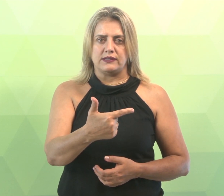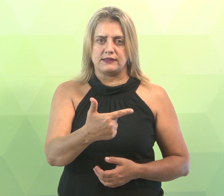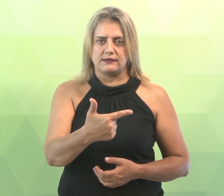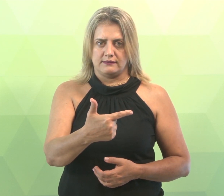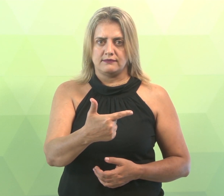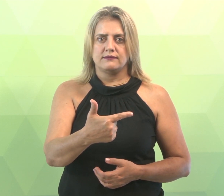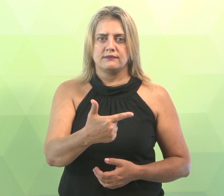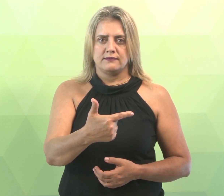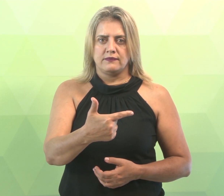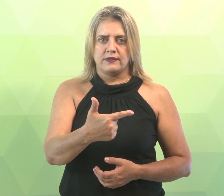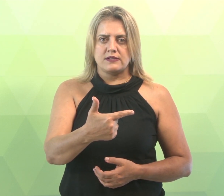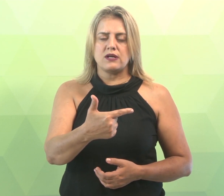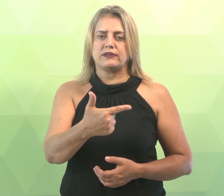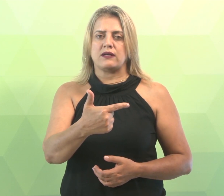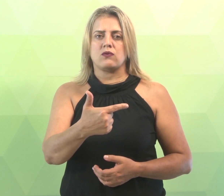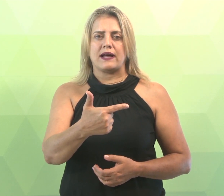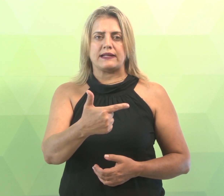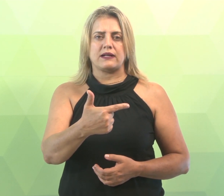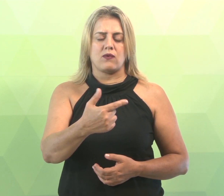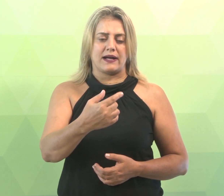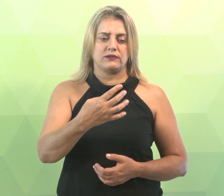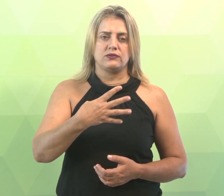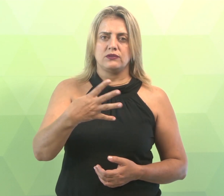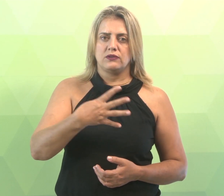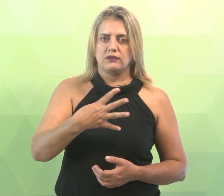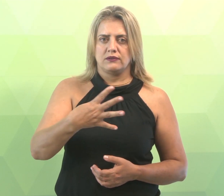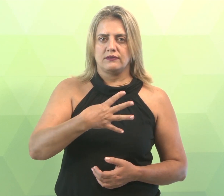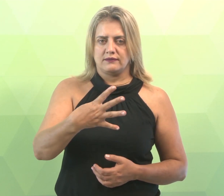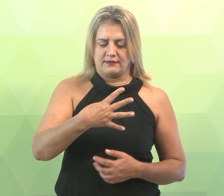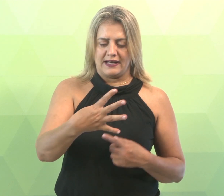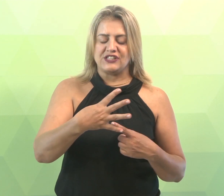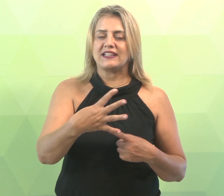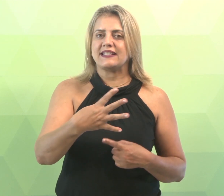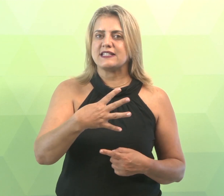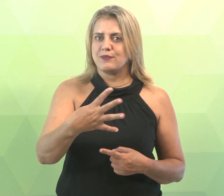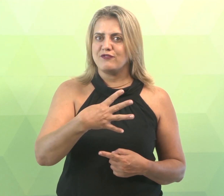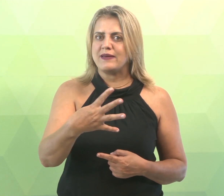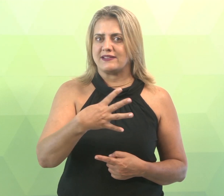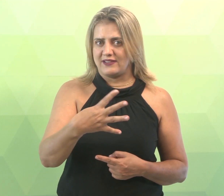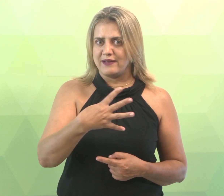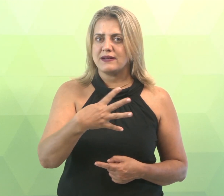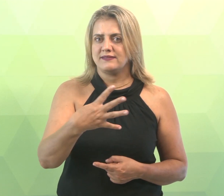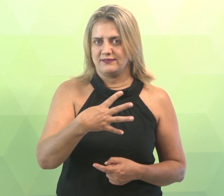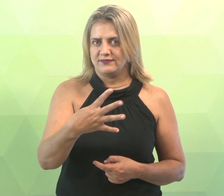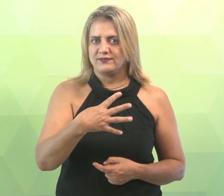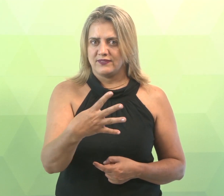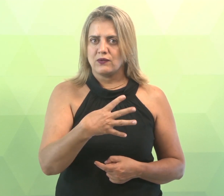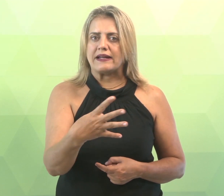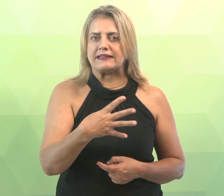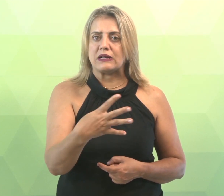42. Se eu tenho 44, aí já tem esse movimento, lembra?